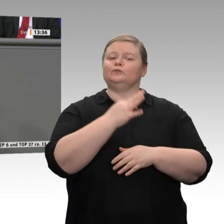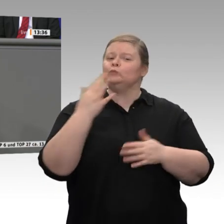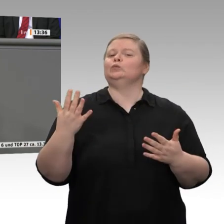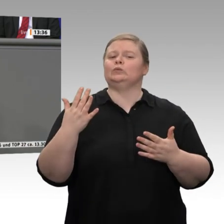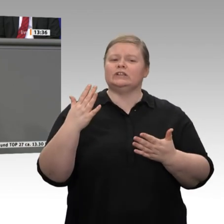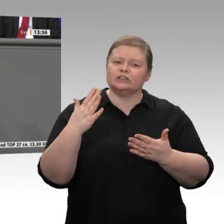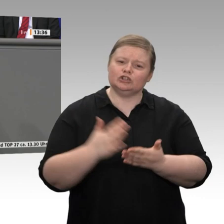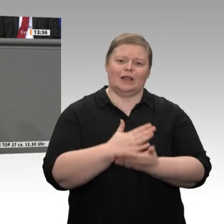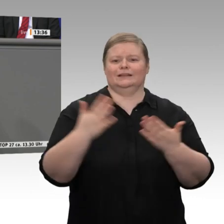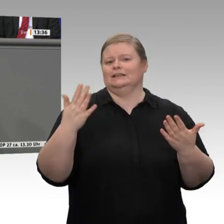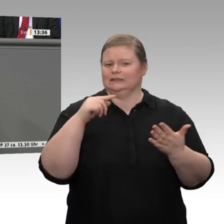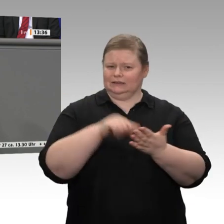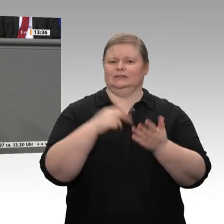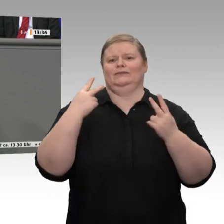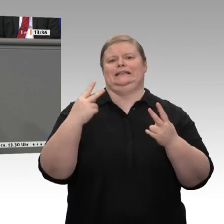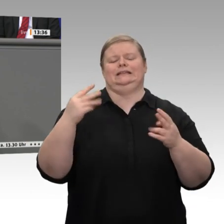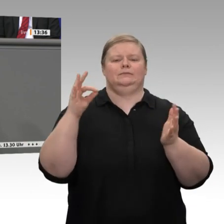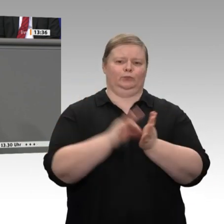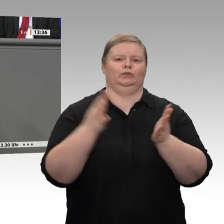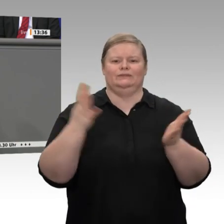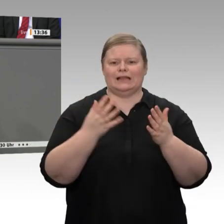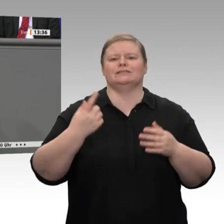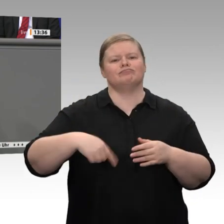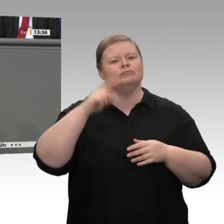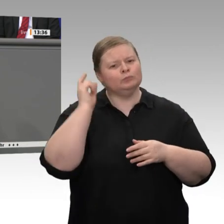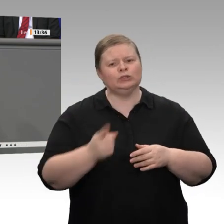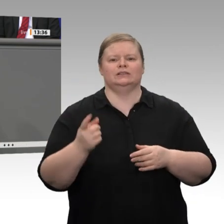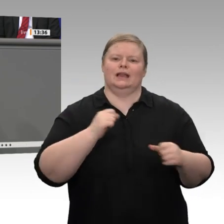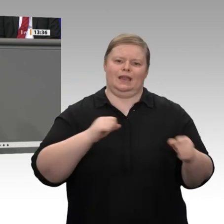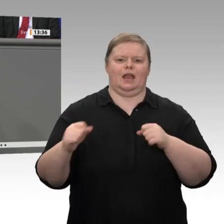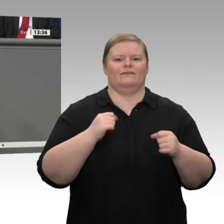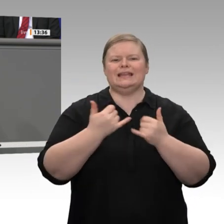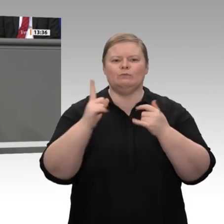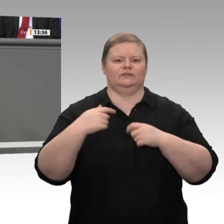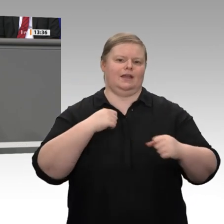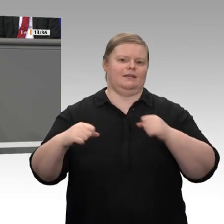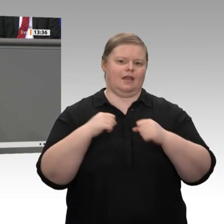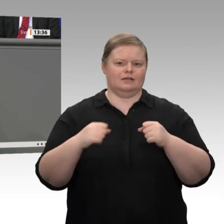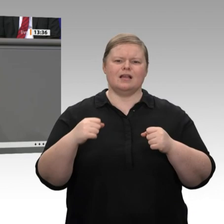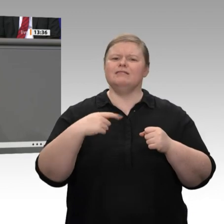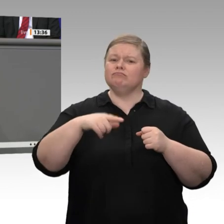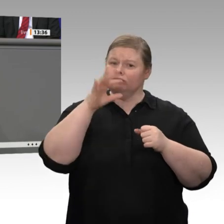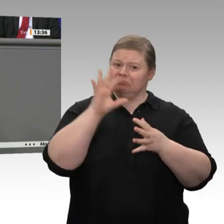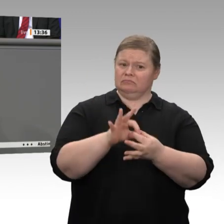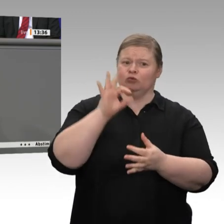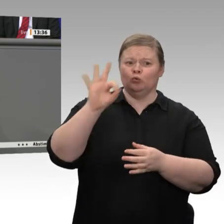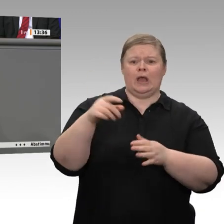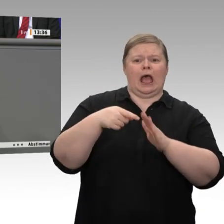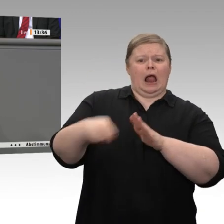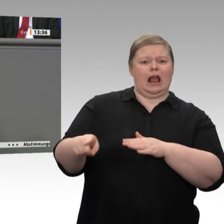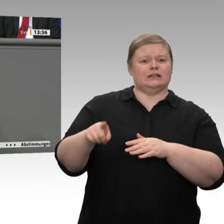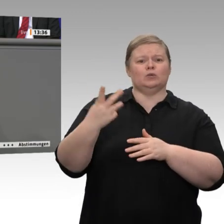geht nicht um die Frage Erlass oder Gesetz, und es geht auch nicht nur um Gesetzestechnik, sondern es geht darum, dass wir eine Lösung brauchen,